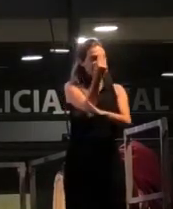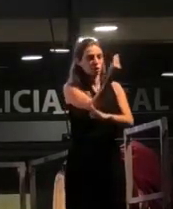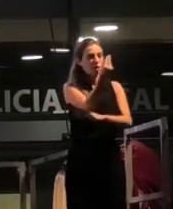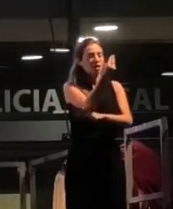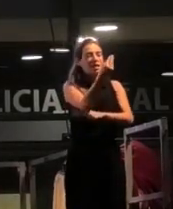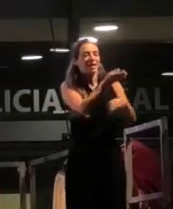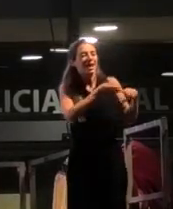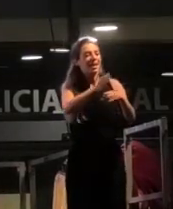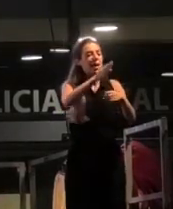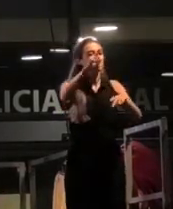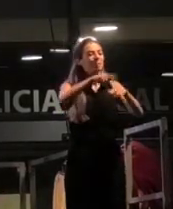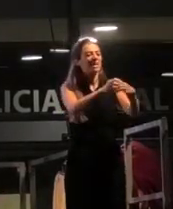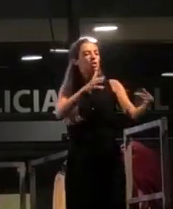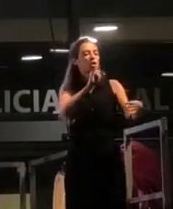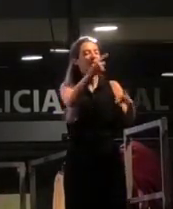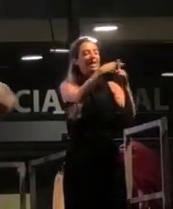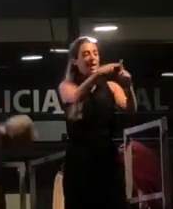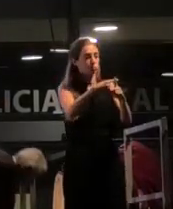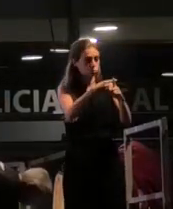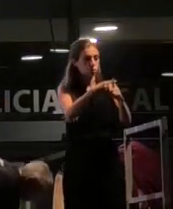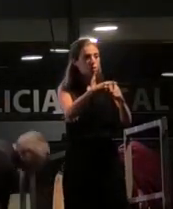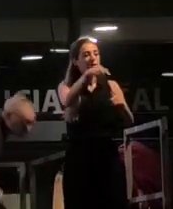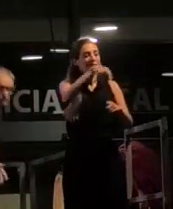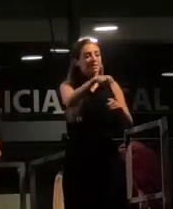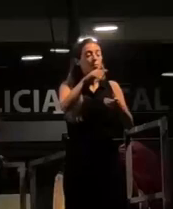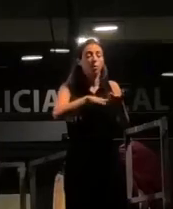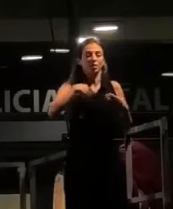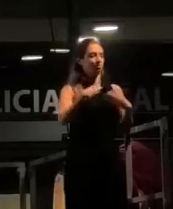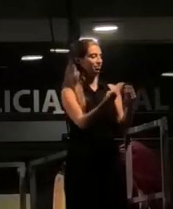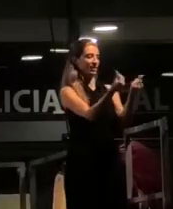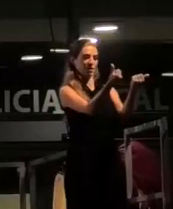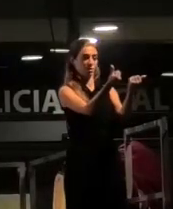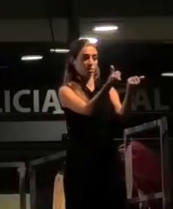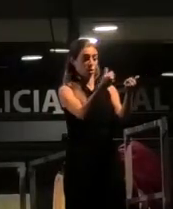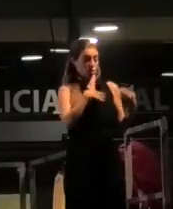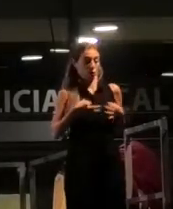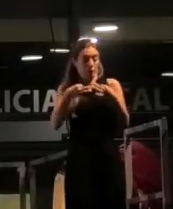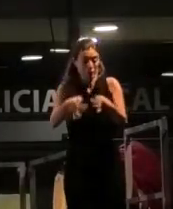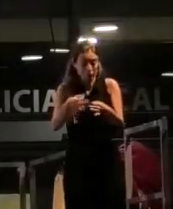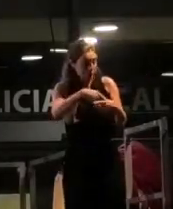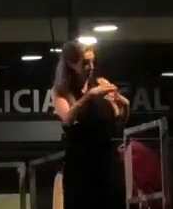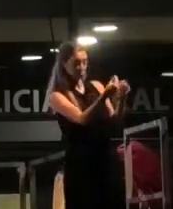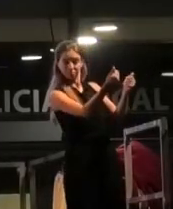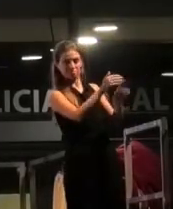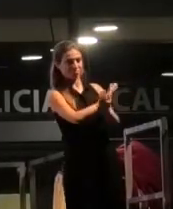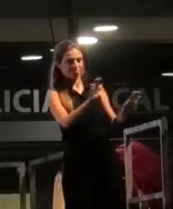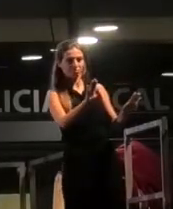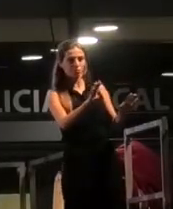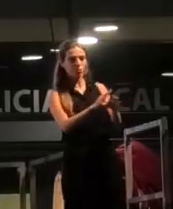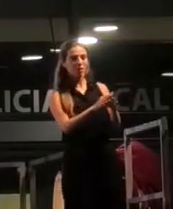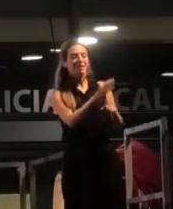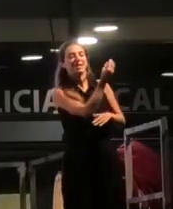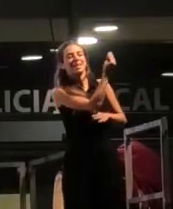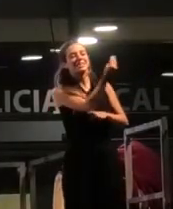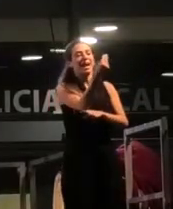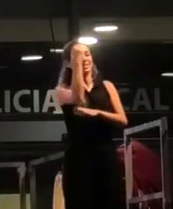els dels carrers Major o de les Creus, que sembla que havien desaparegut quan vam arribar en altres dos, els gegants de Cambrils.